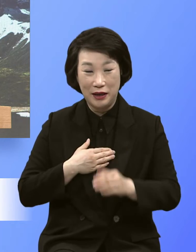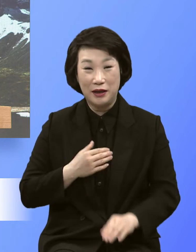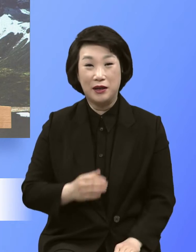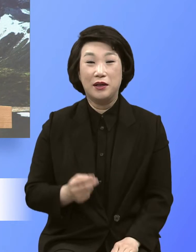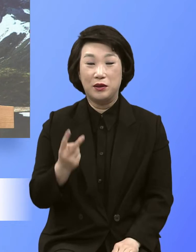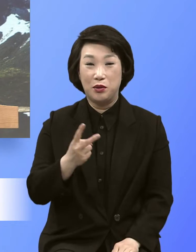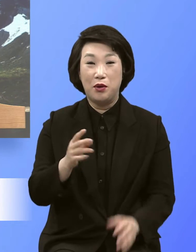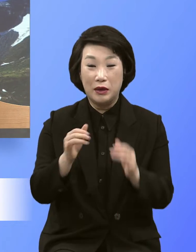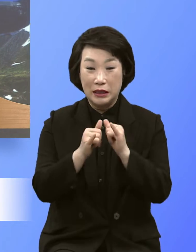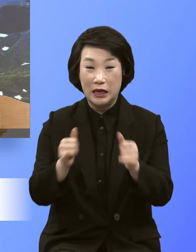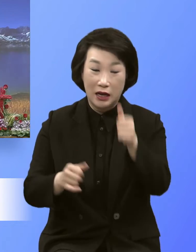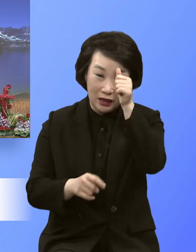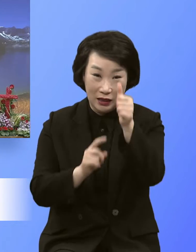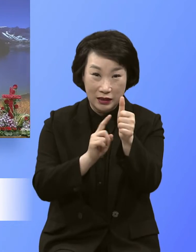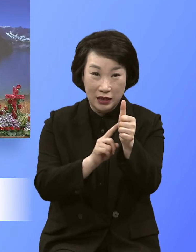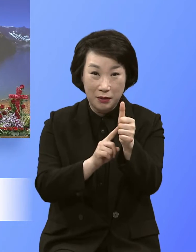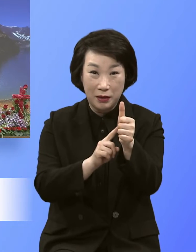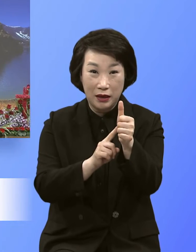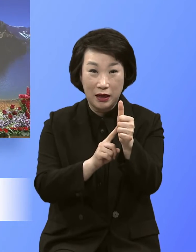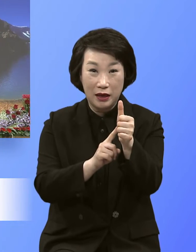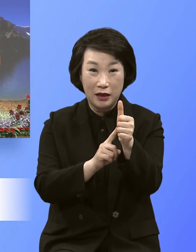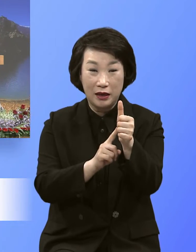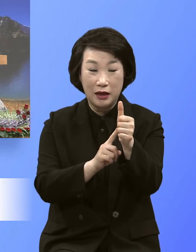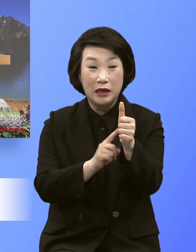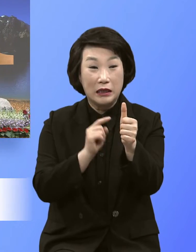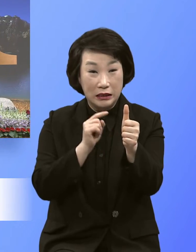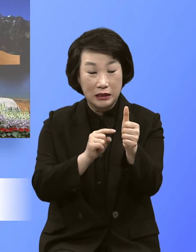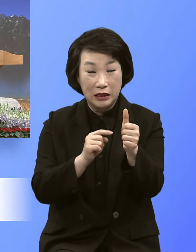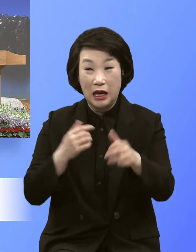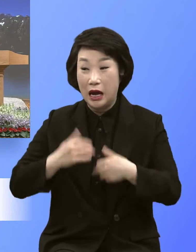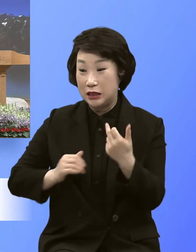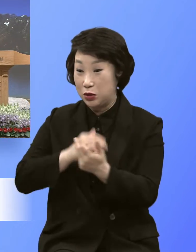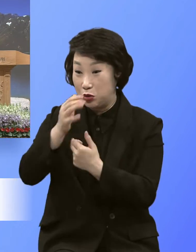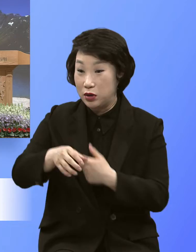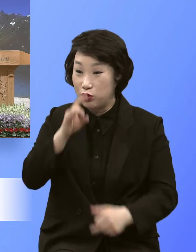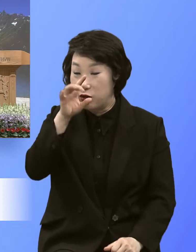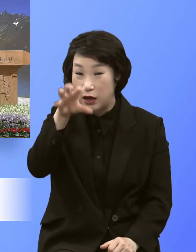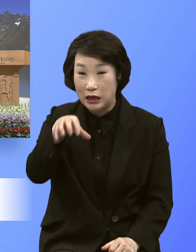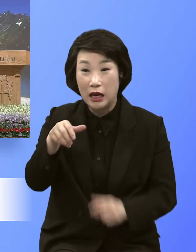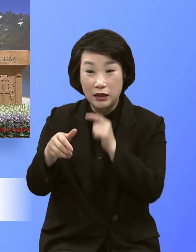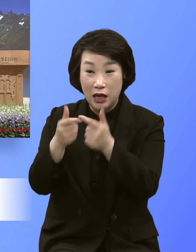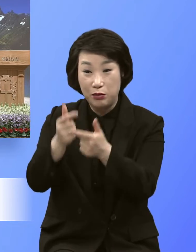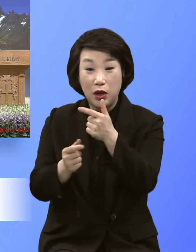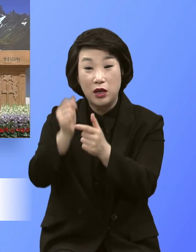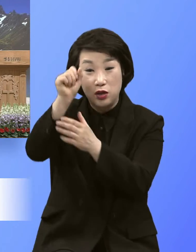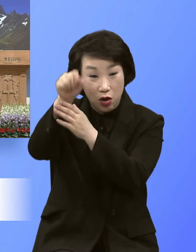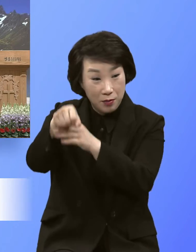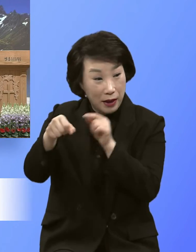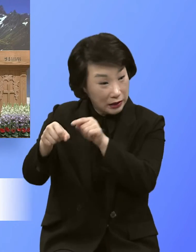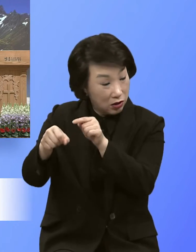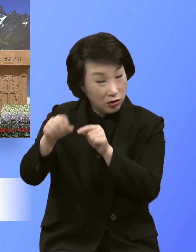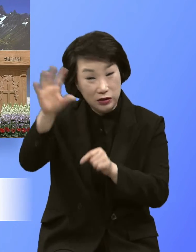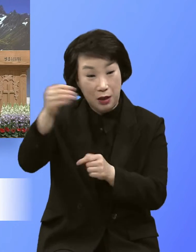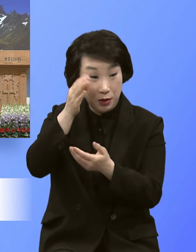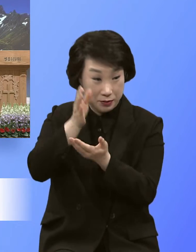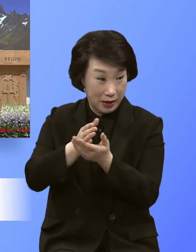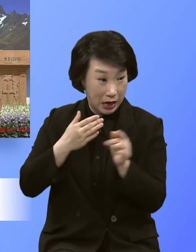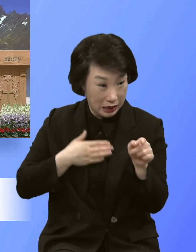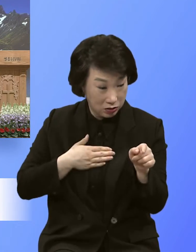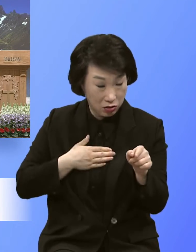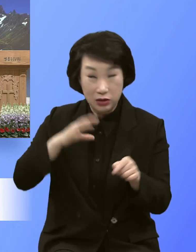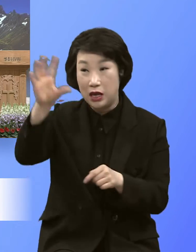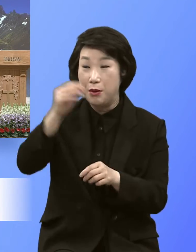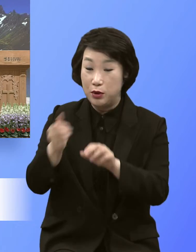그리고 인간에게 너 동산 중앙에 있는 실과는 먹지 마.